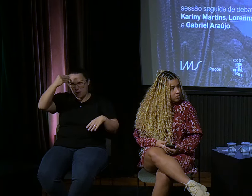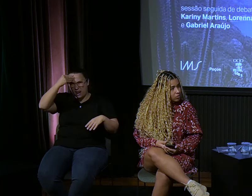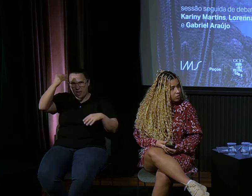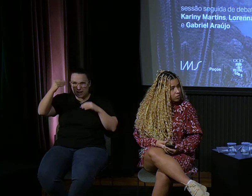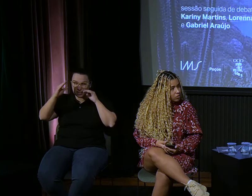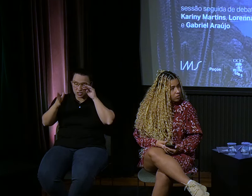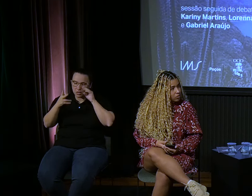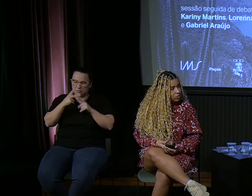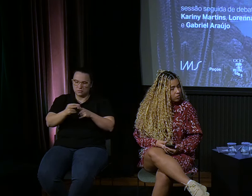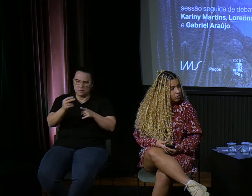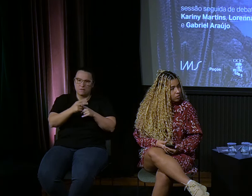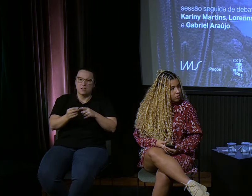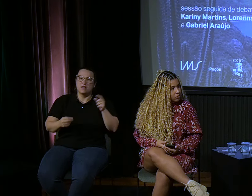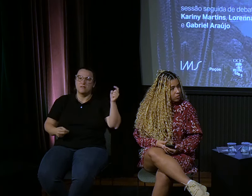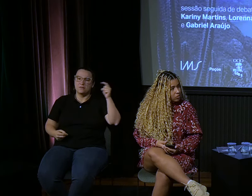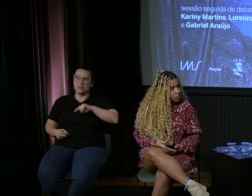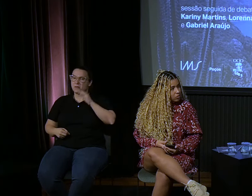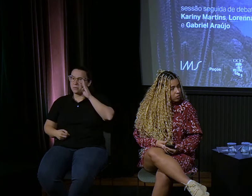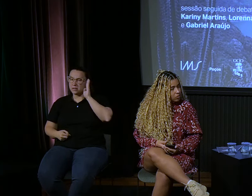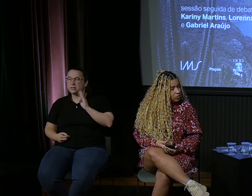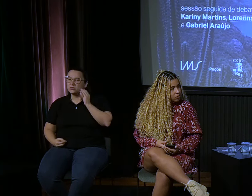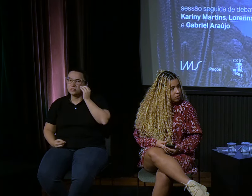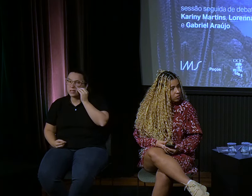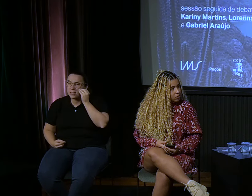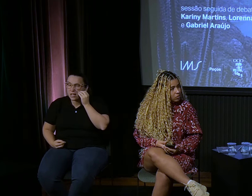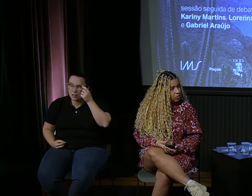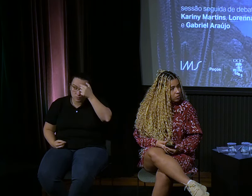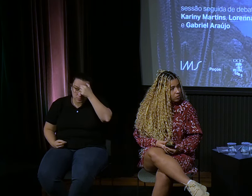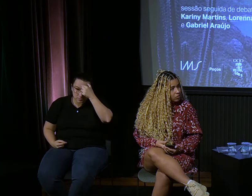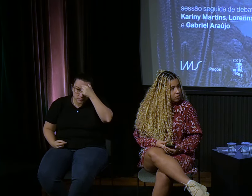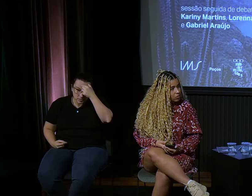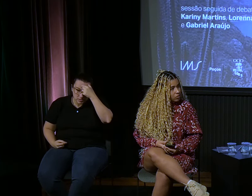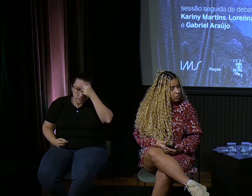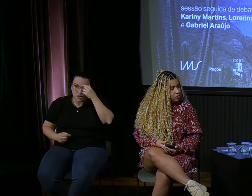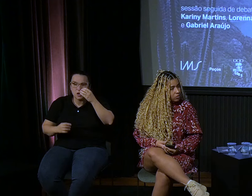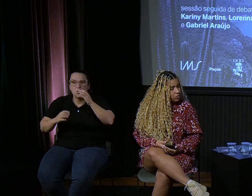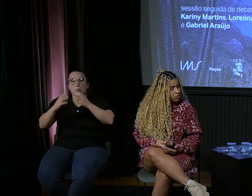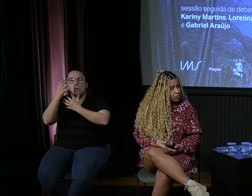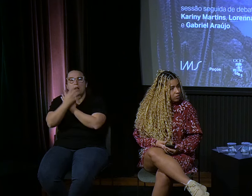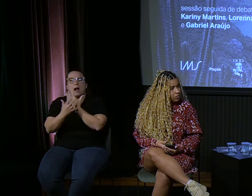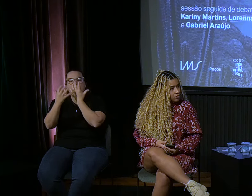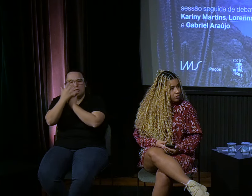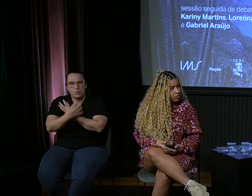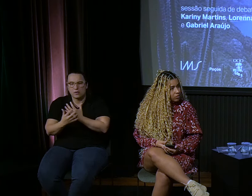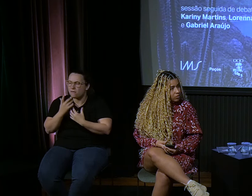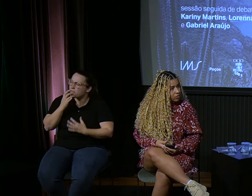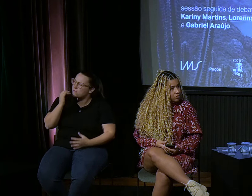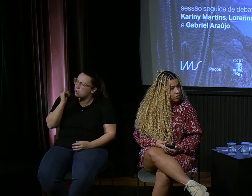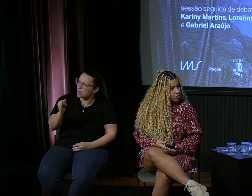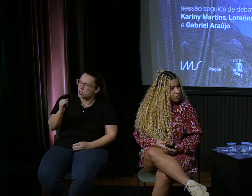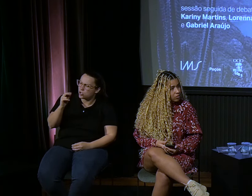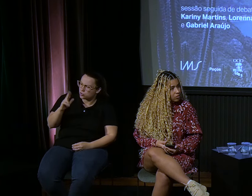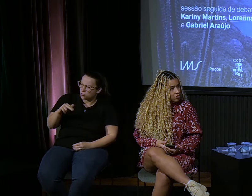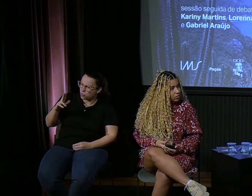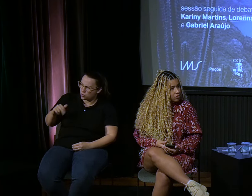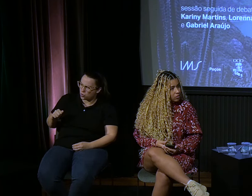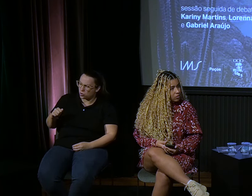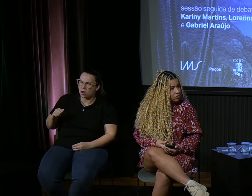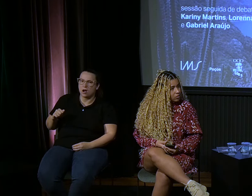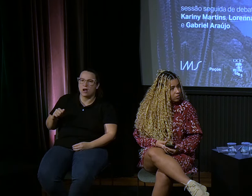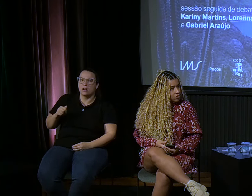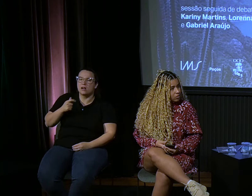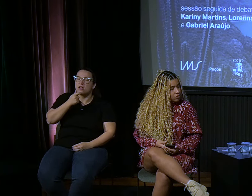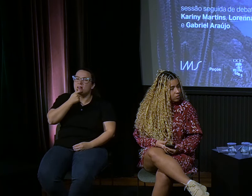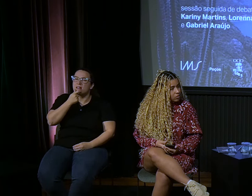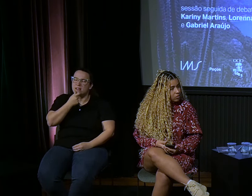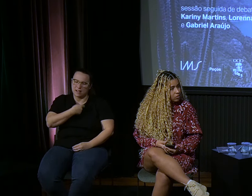Pelé, vem ao Brasil tentar salvar ou conscientizar o cantor e dizer-lhe que nunca deve dizer Take it easy, my brother